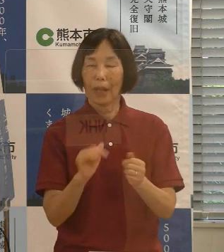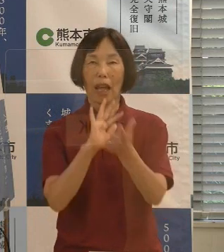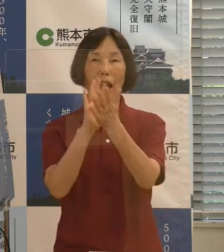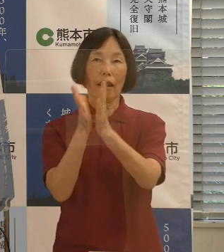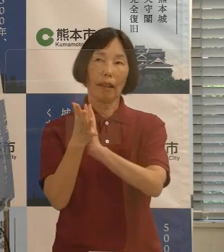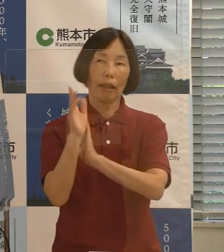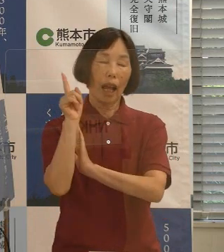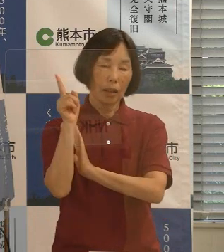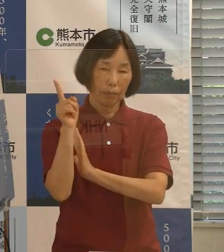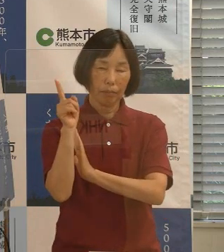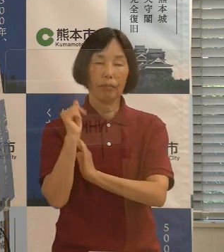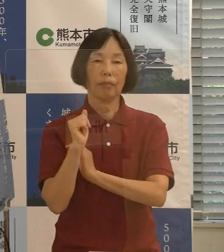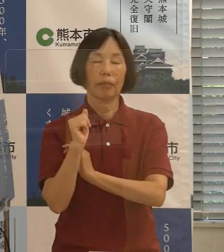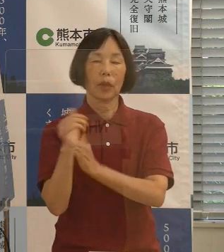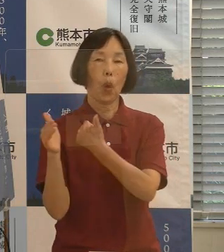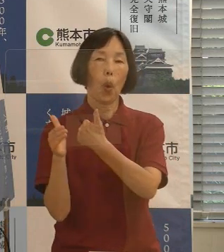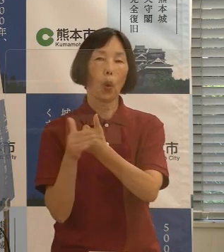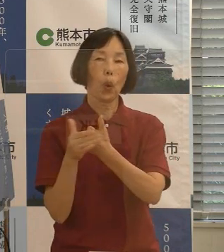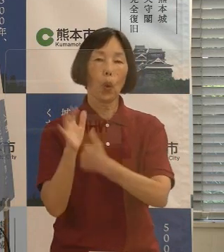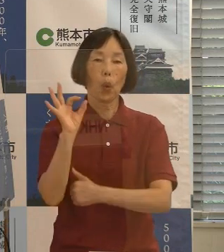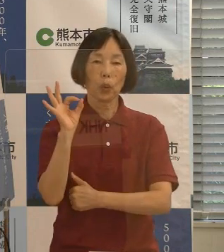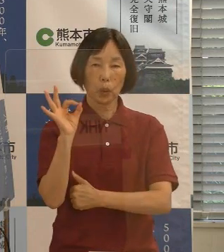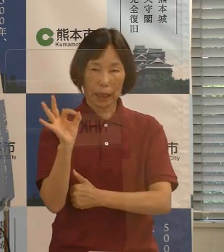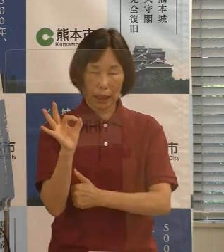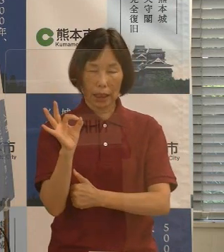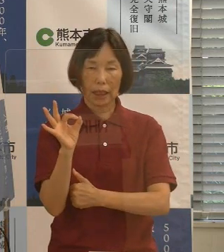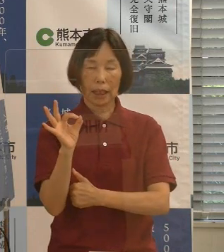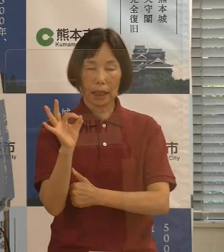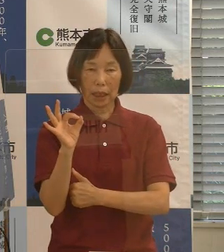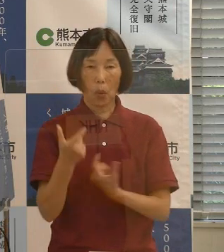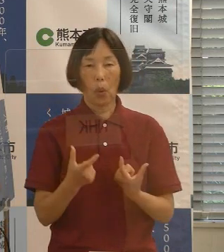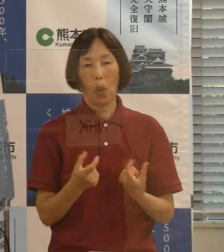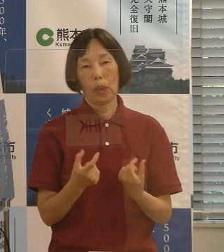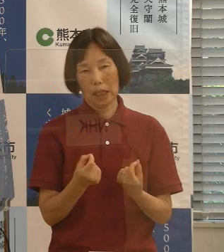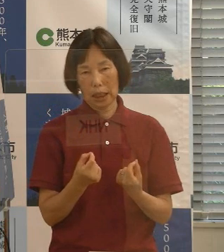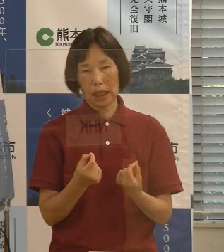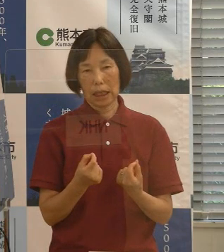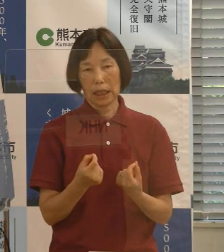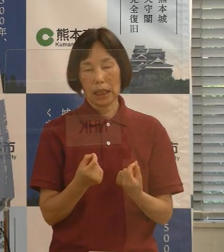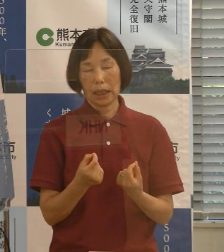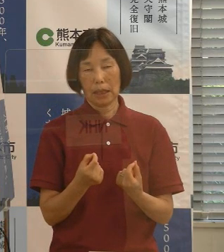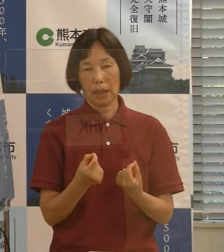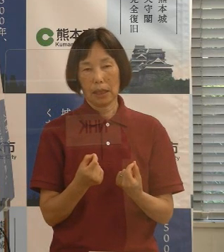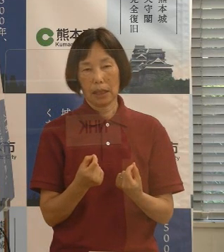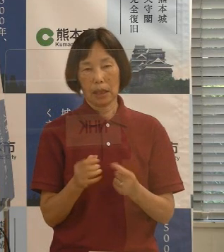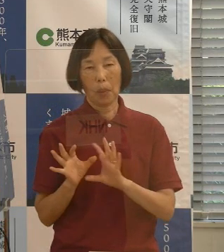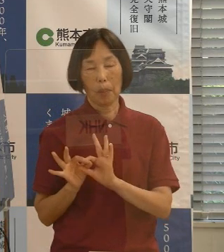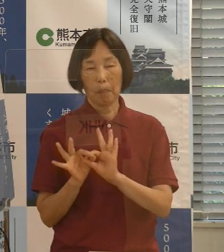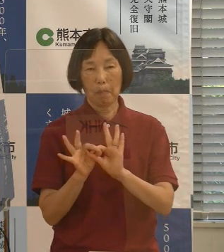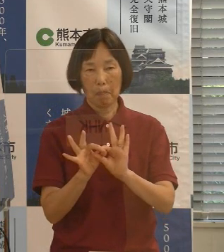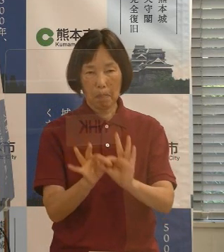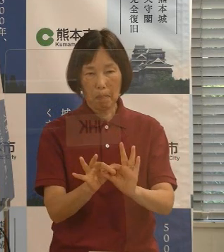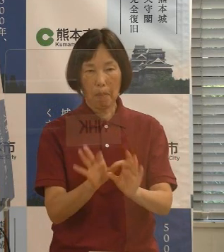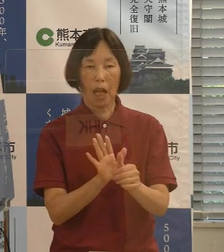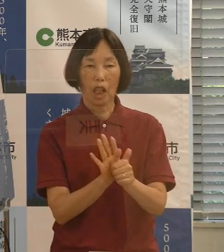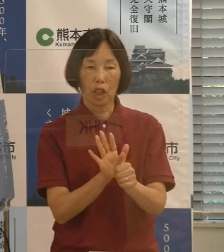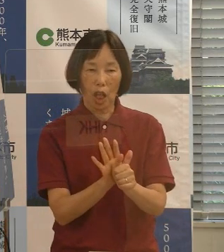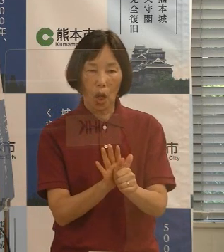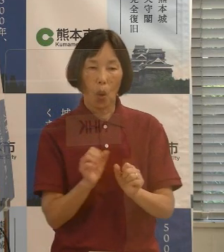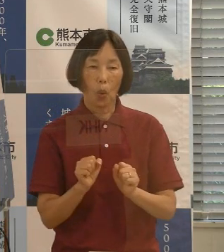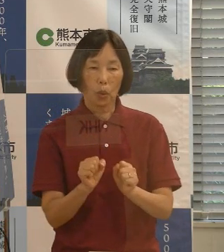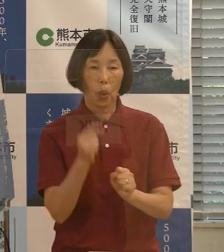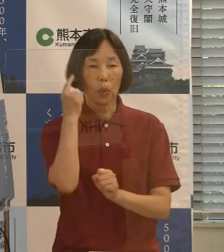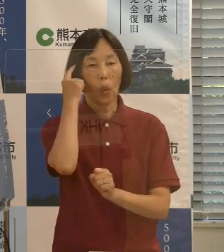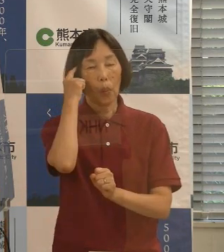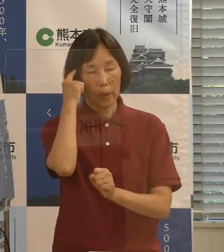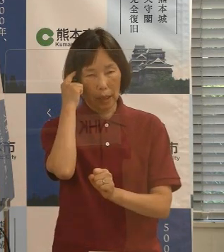った協力金等々と同じようにですね、継続をして支援をしていくということ